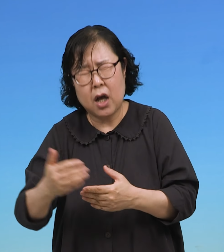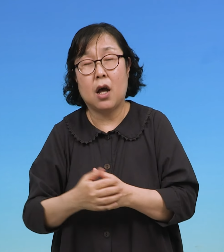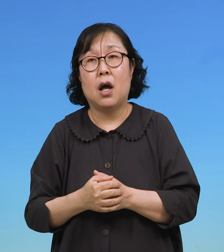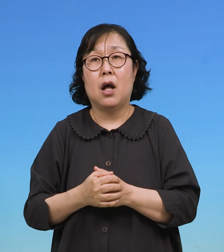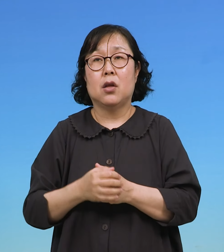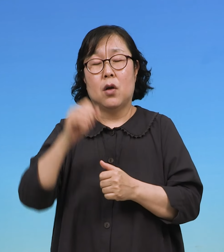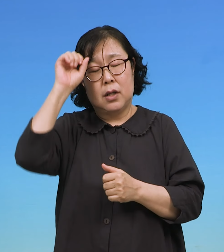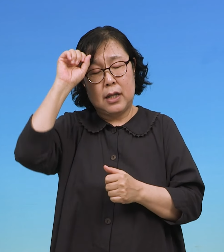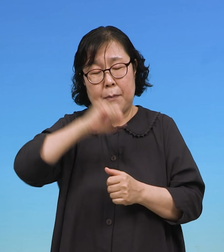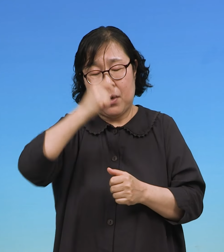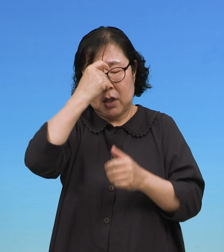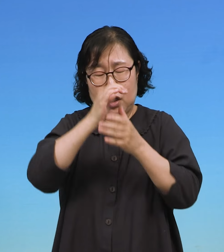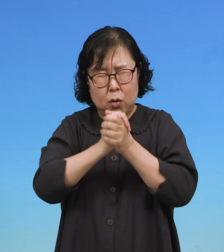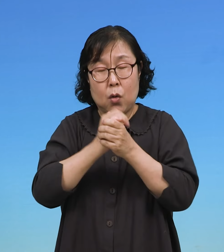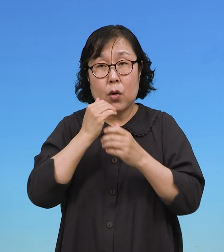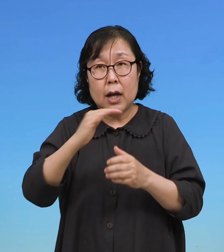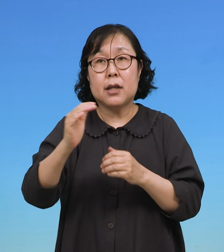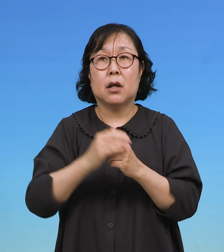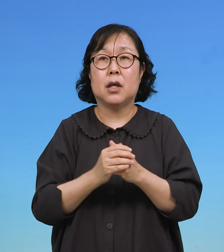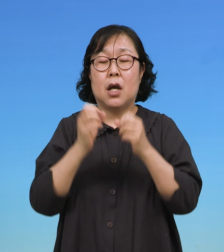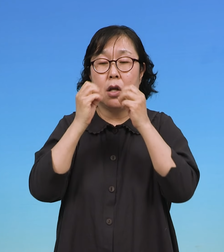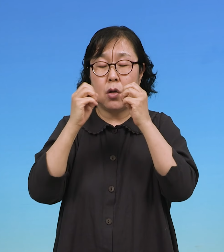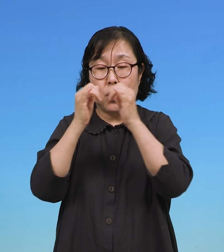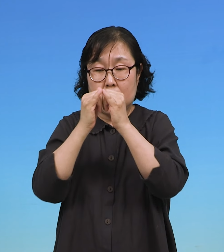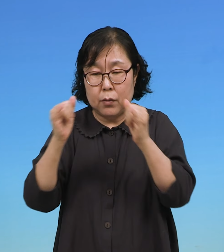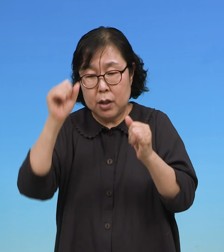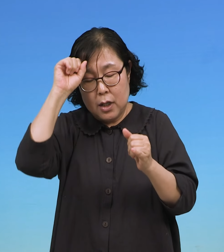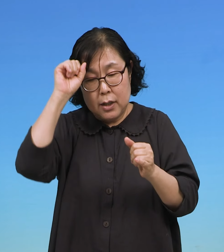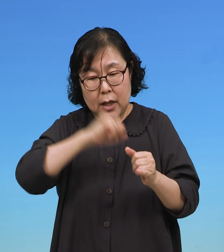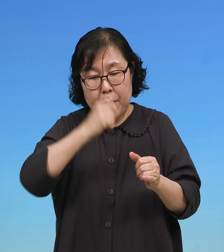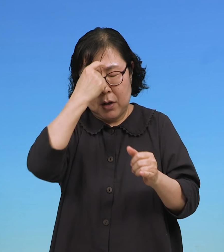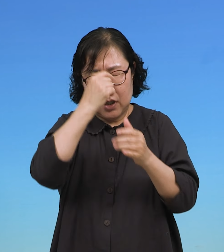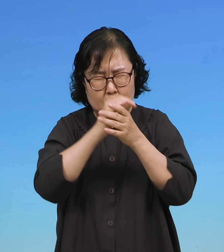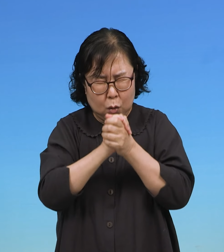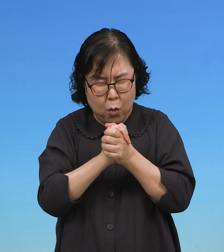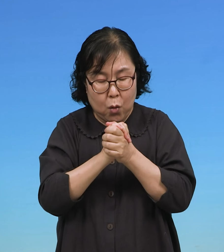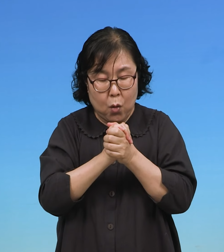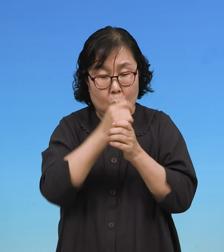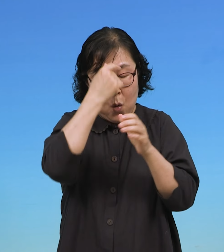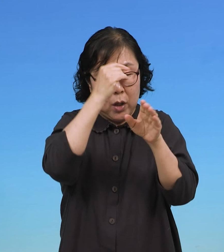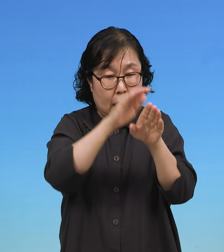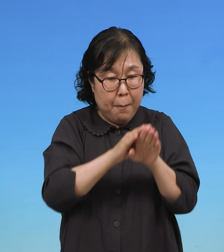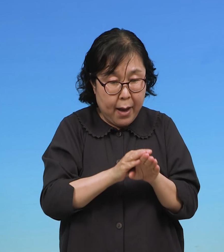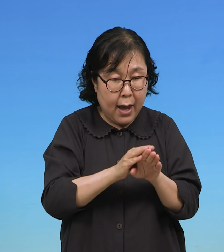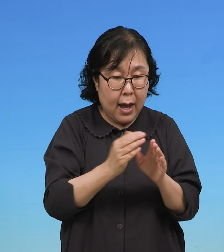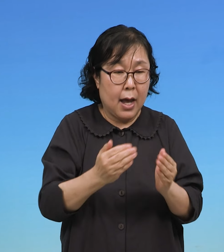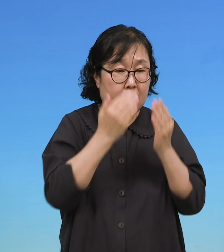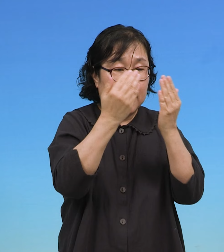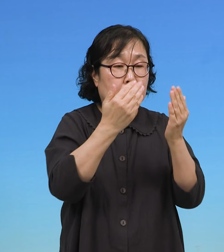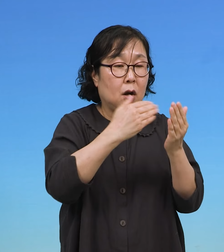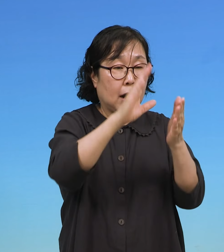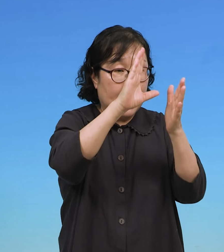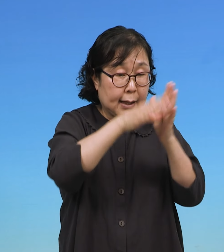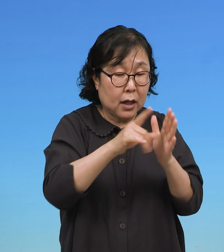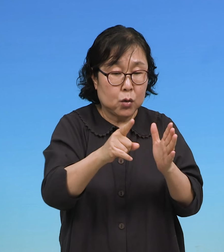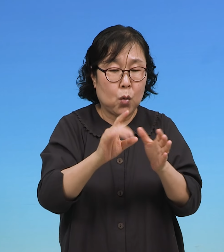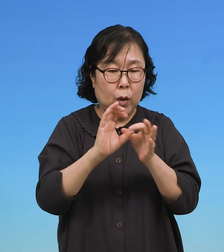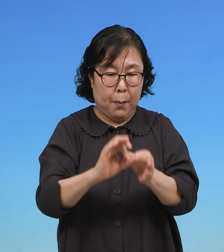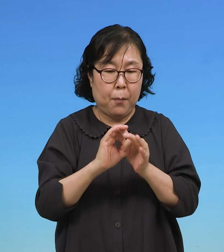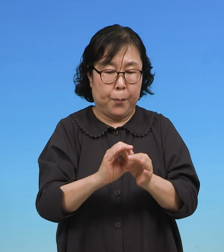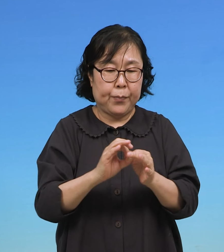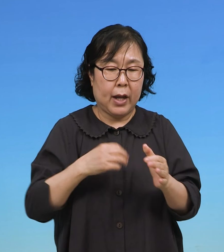새벽기도 가면서 성경책 챙겨가지고 전사님들이 우르르 새벽기도실로 가는 그 행렬에 내가